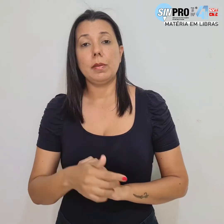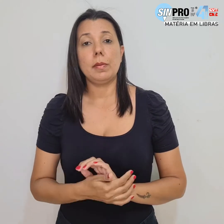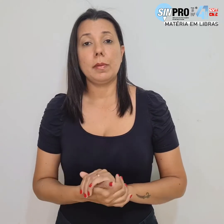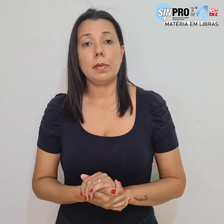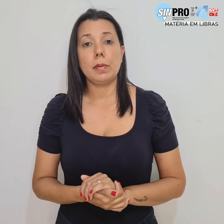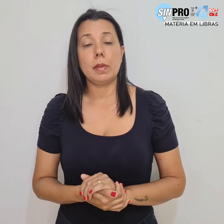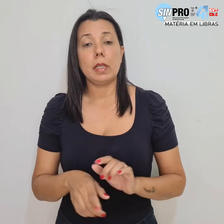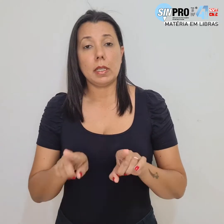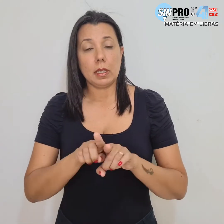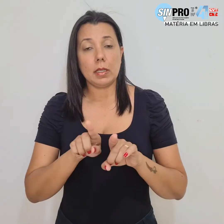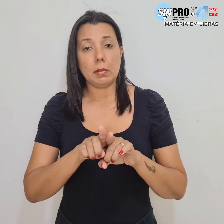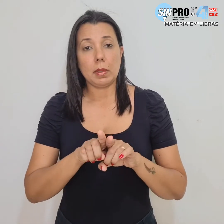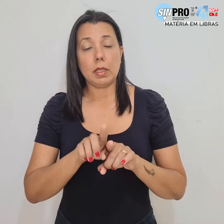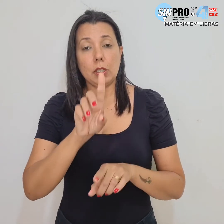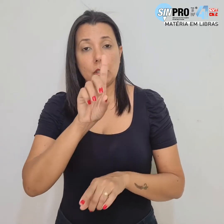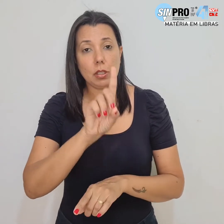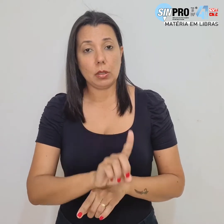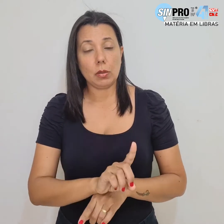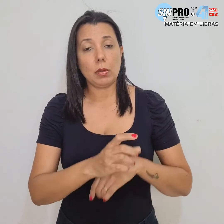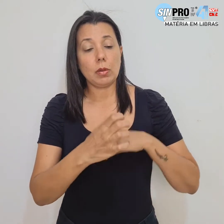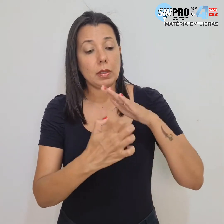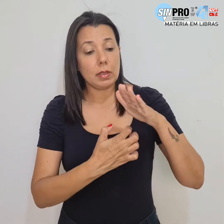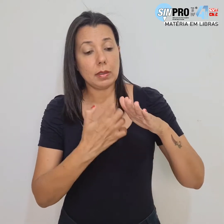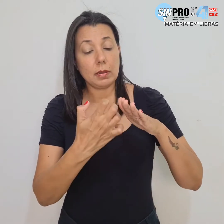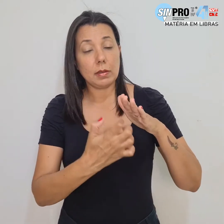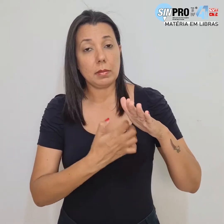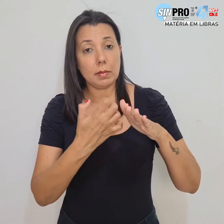e sócio-diretor das empresas